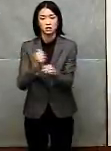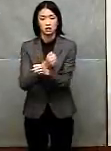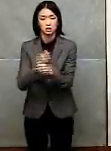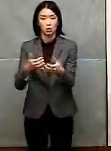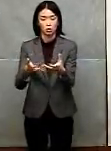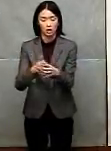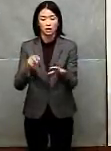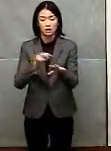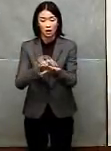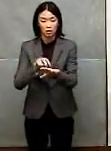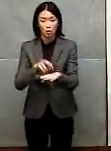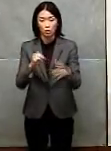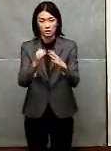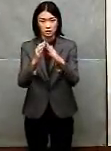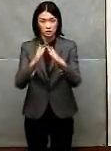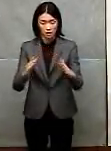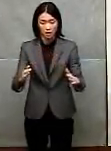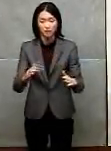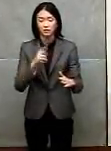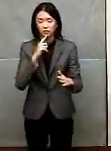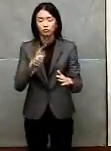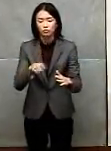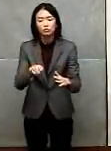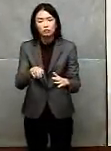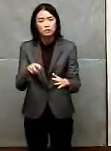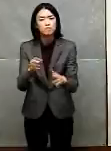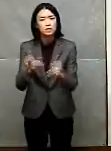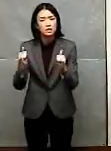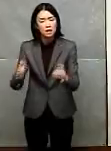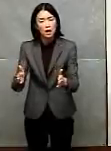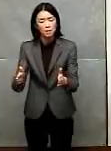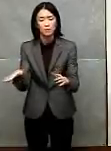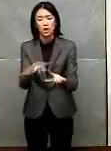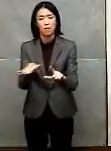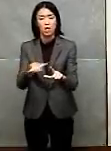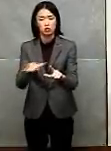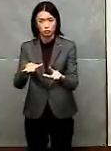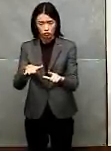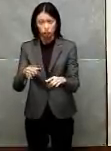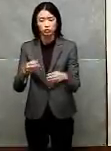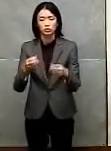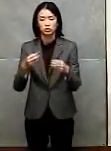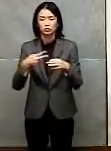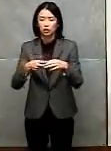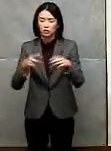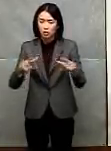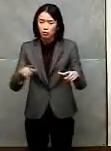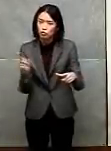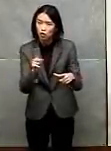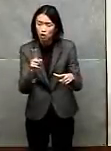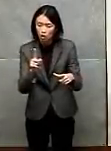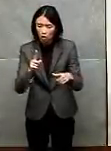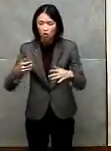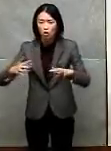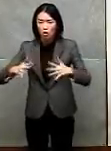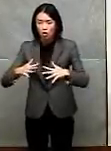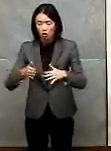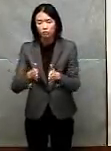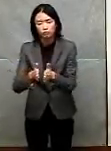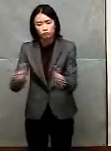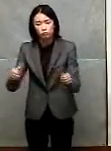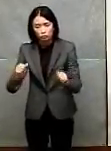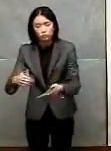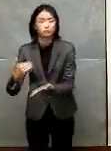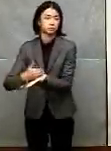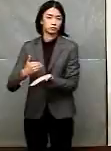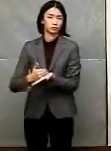ては、民間レベルで新スタジアムの整備に向けた議論を広げていくとお聞きしております。